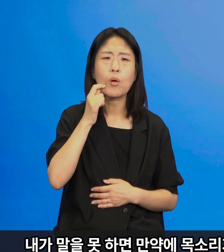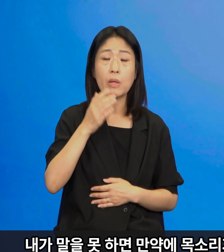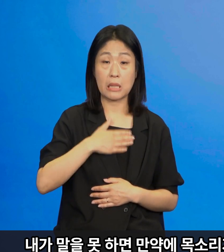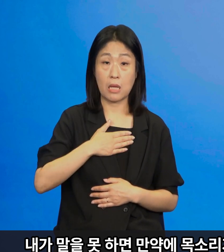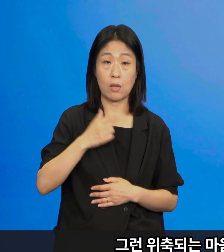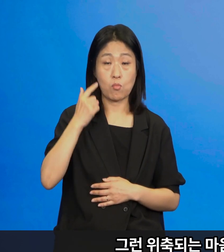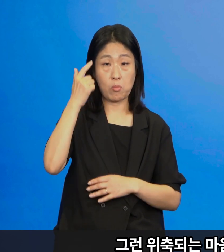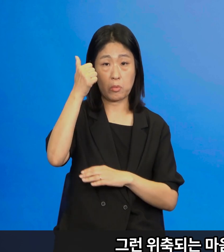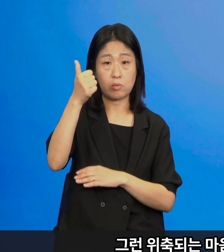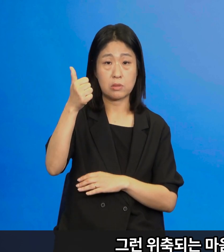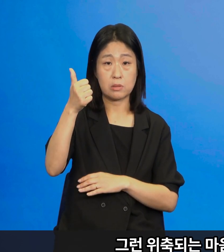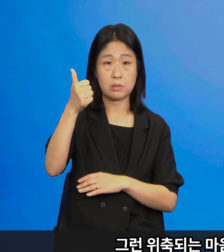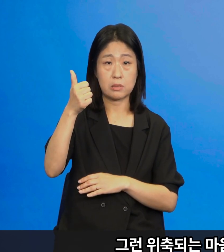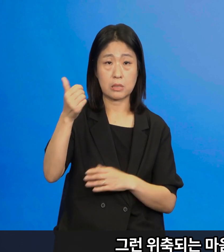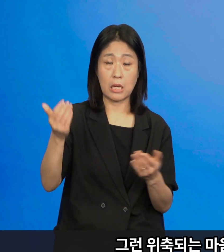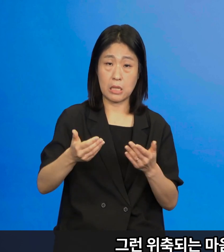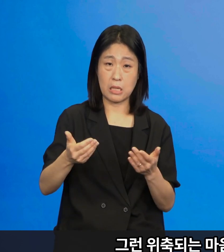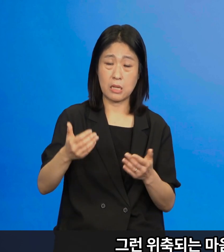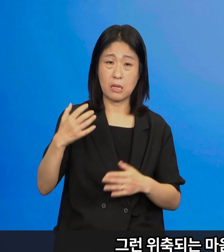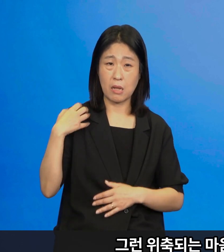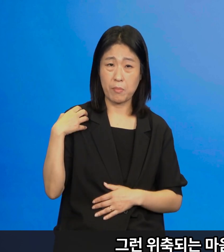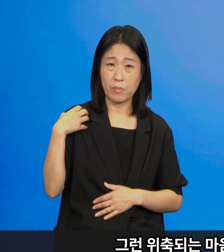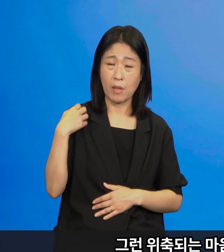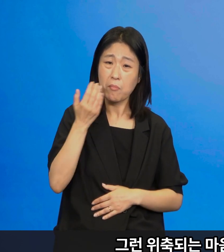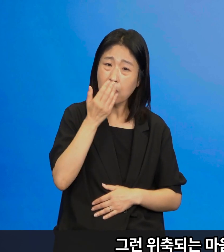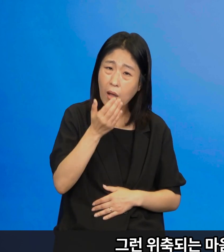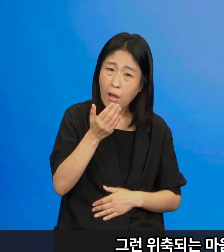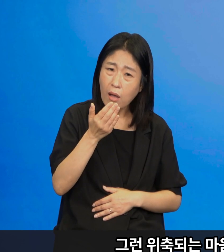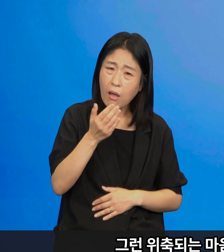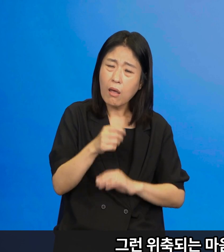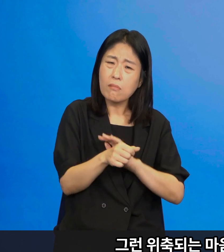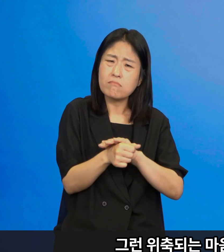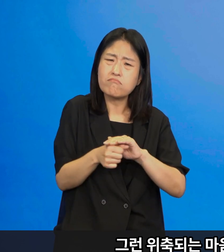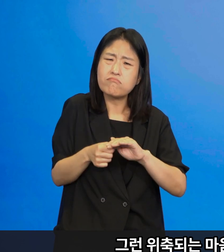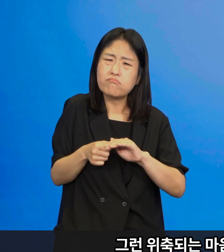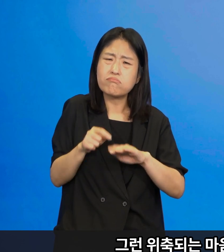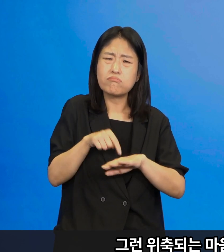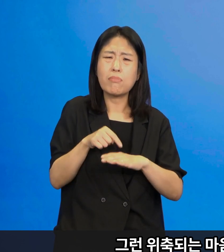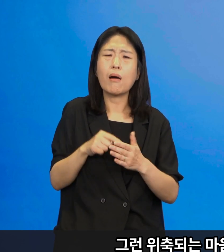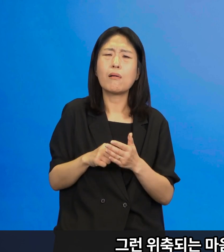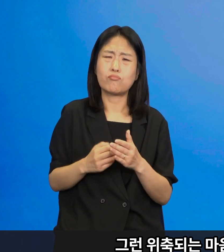있을까? 그런 위축되는 마음들이 계속 들더라고요.